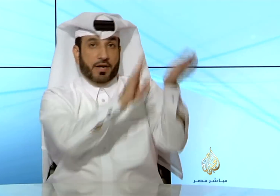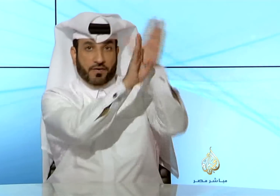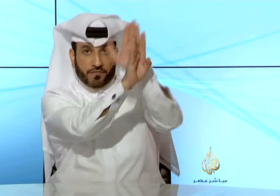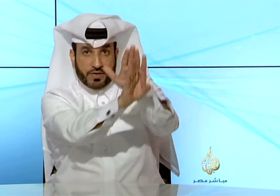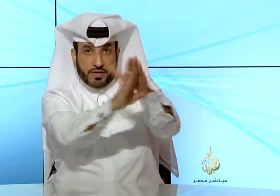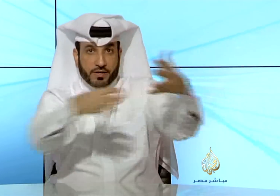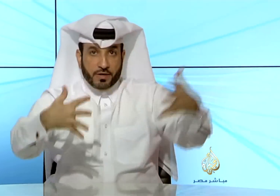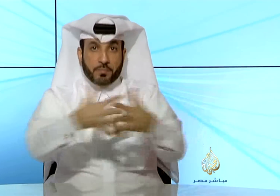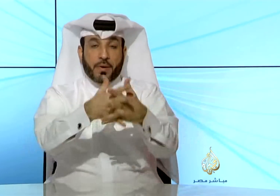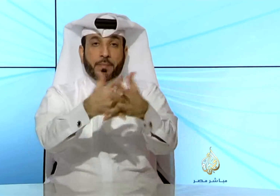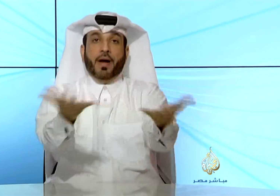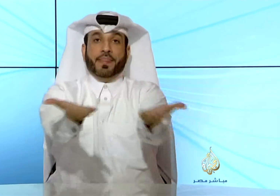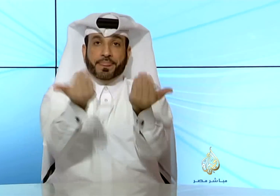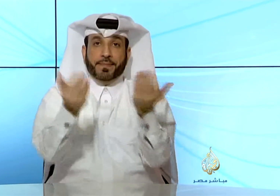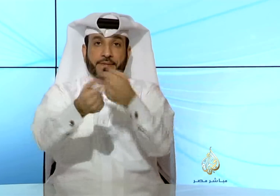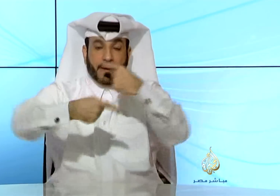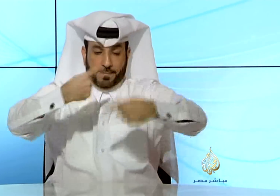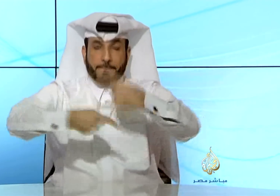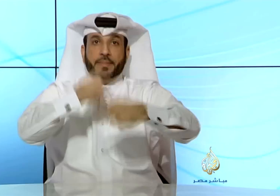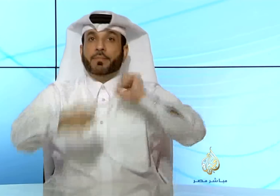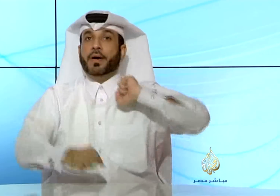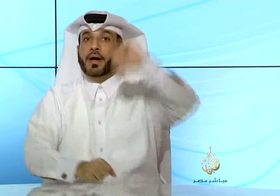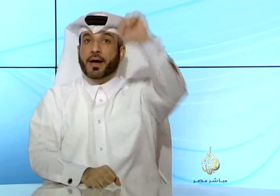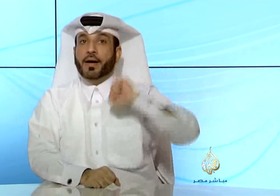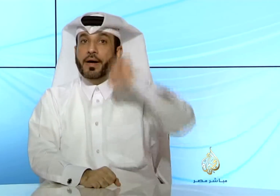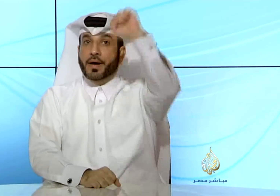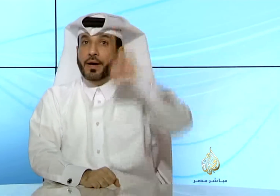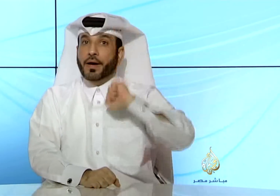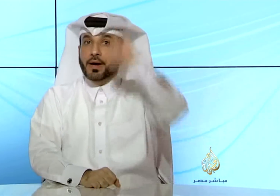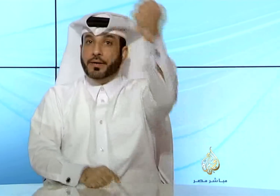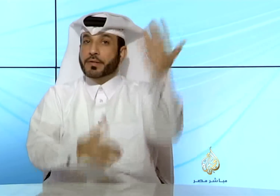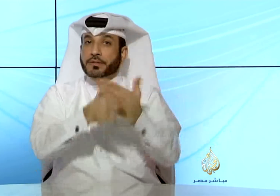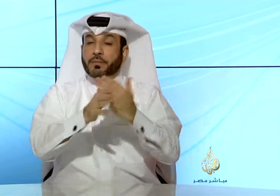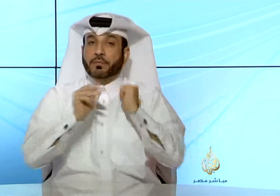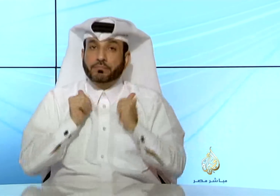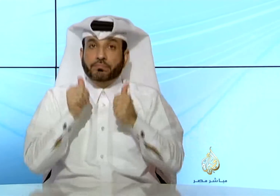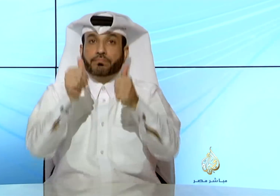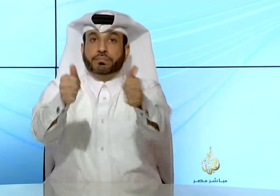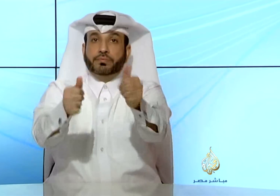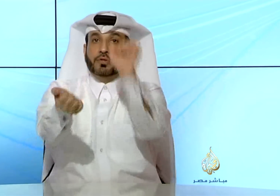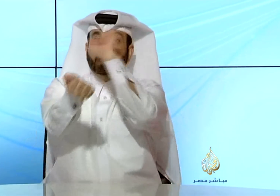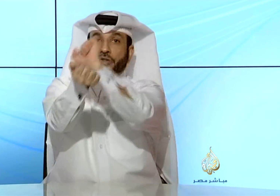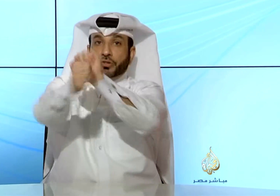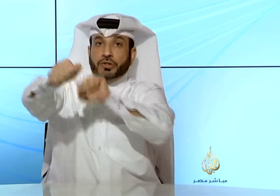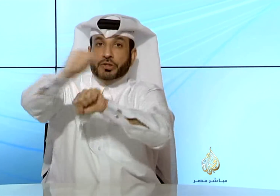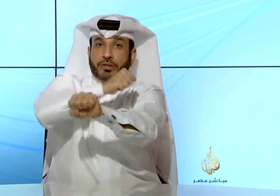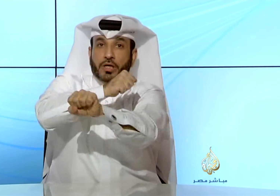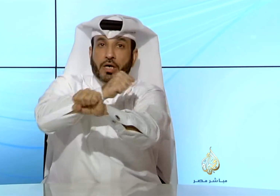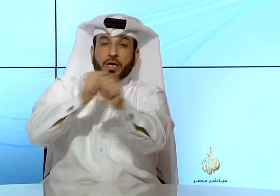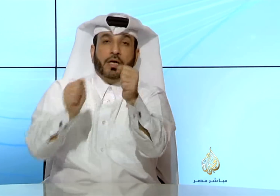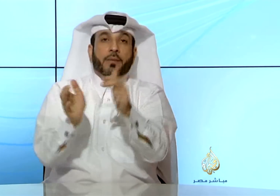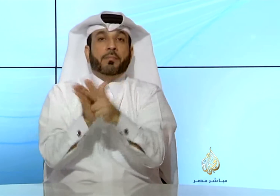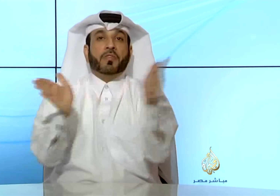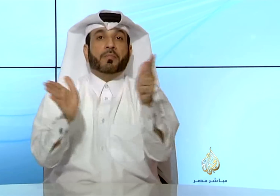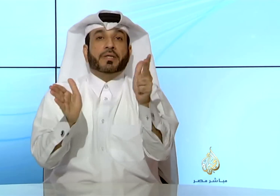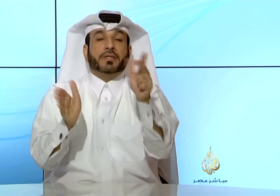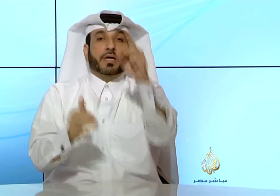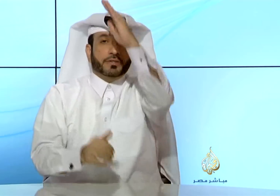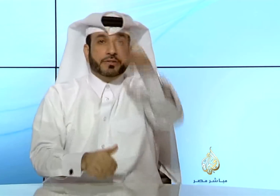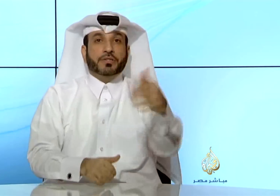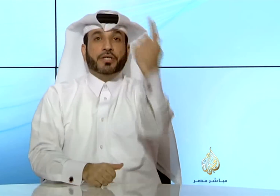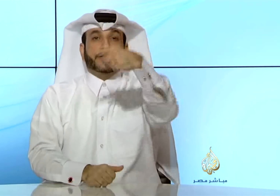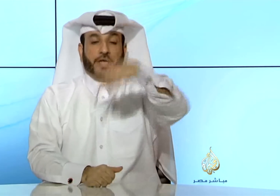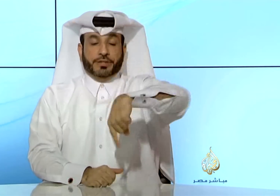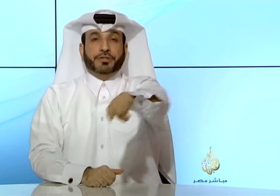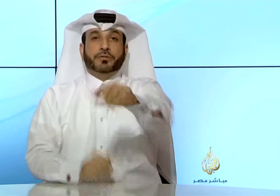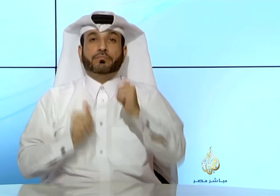الشرعيه الثوار باستمرار الحشد لما سماها بانتفاضه الميادين والسجون ابتداء من الثام ع من